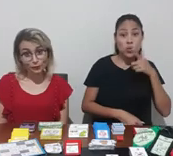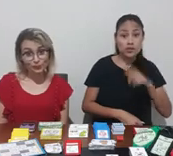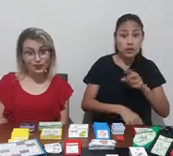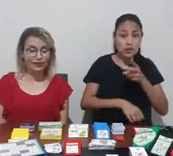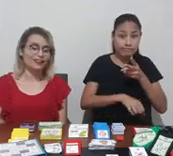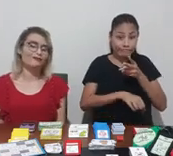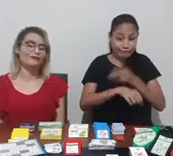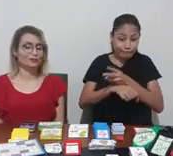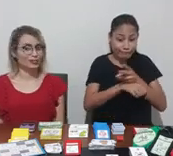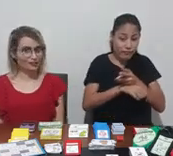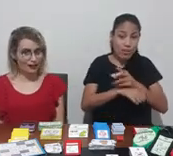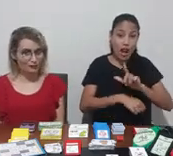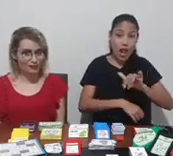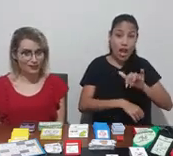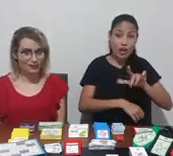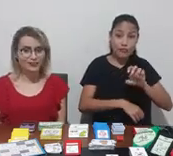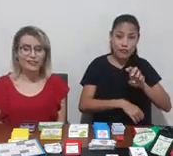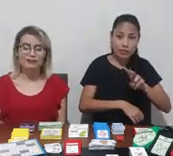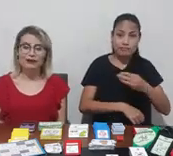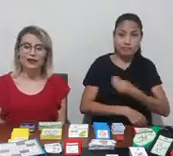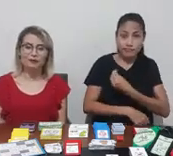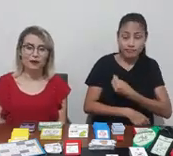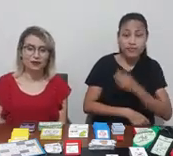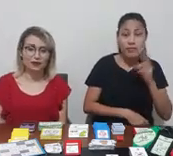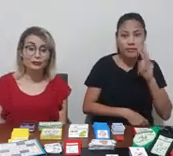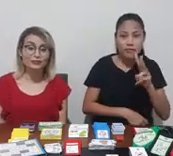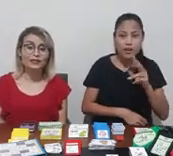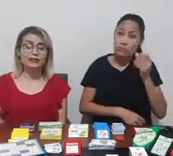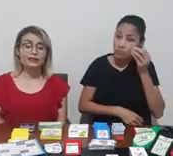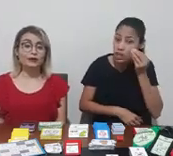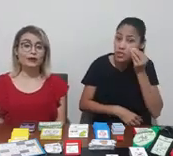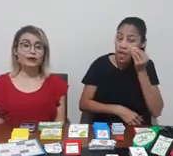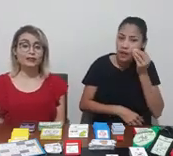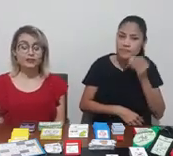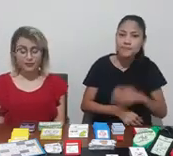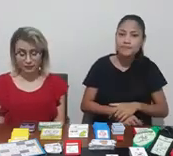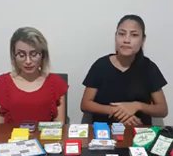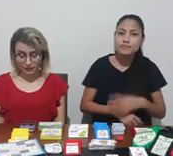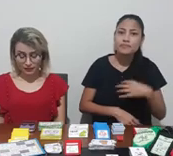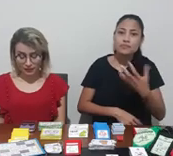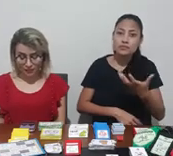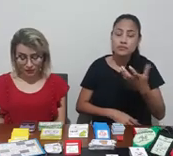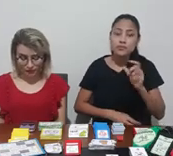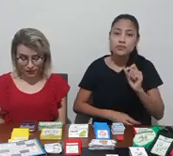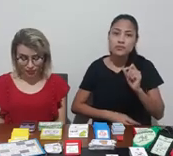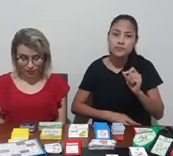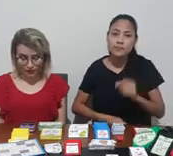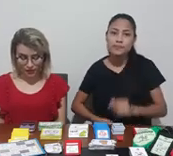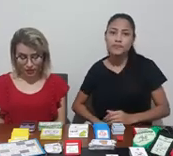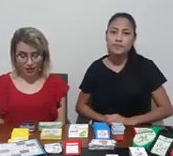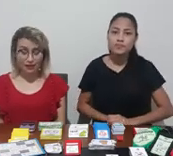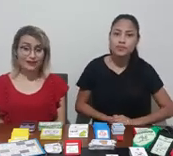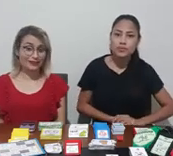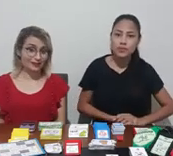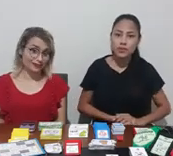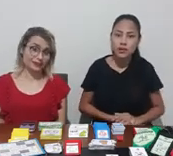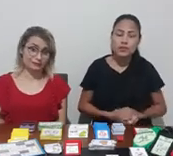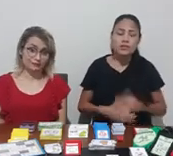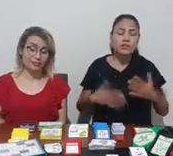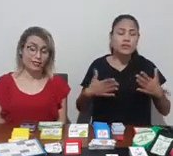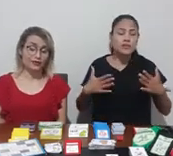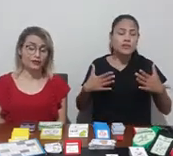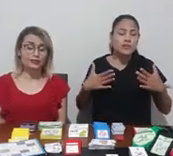gente consegue, né? Vamos tentar, com certeza, levar o equipamento. E eu quero, assim, dizer para vocês da nossa